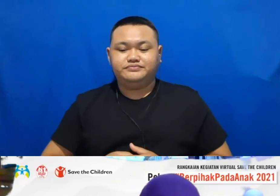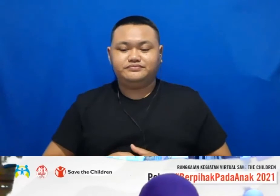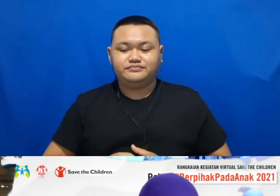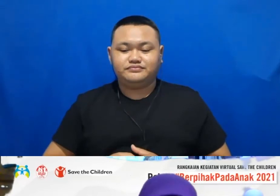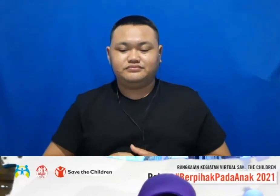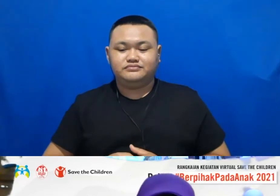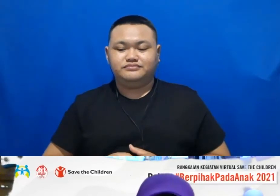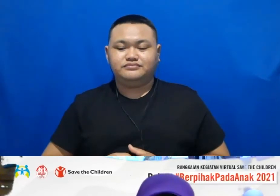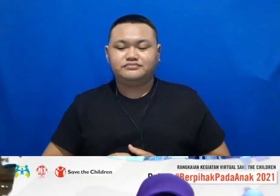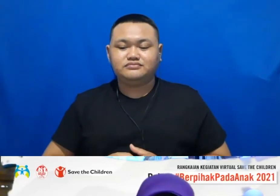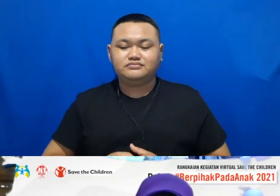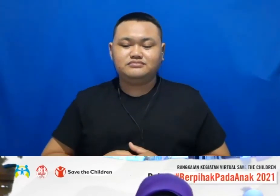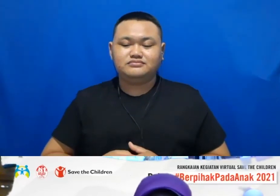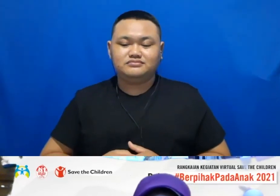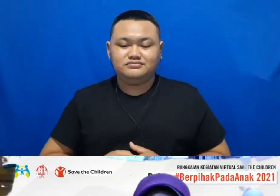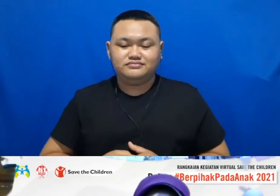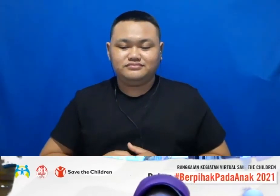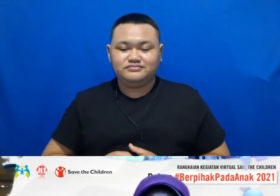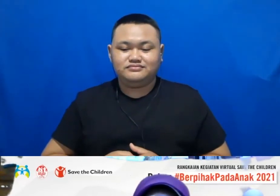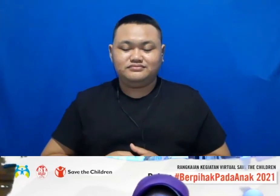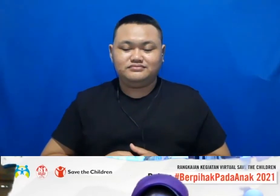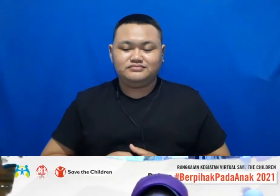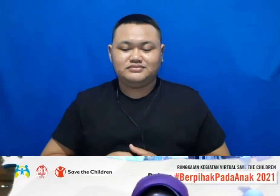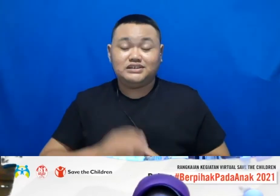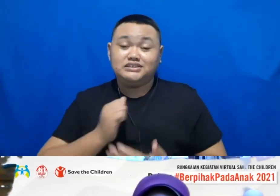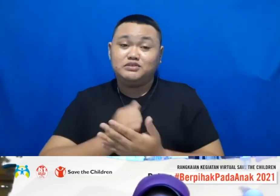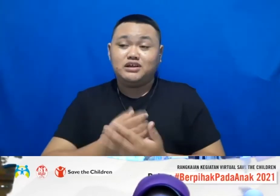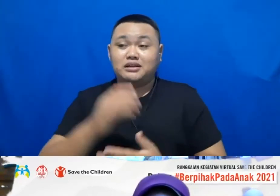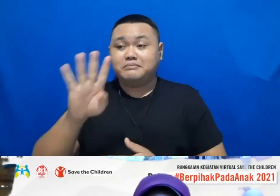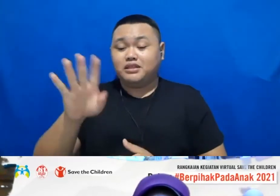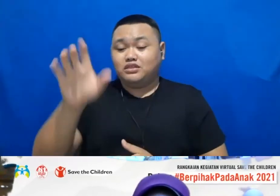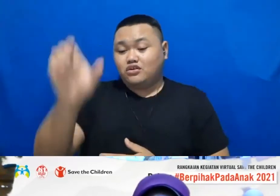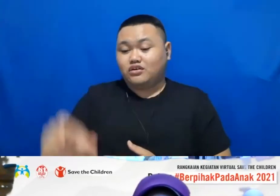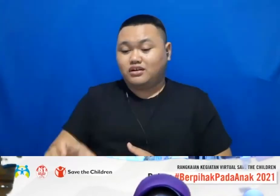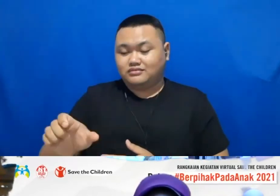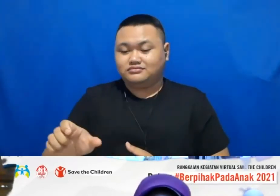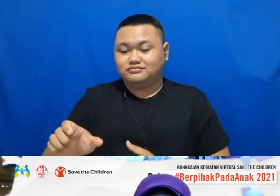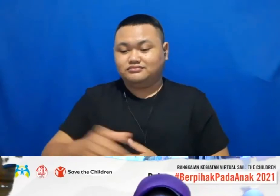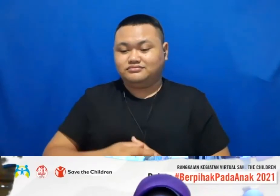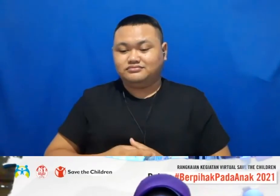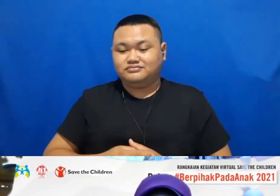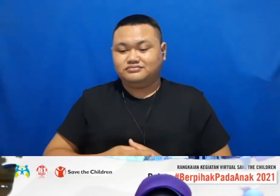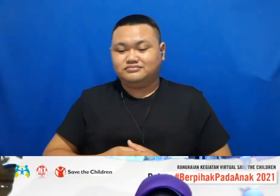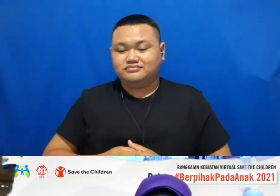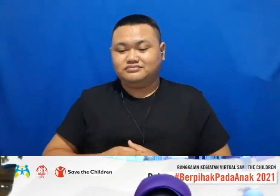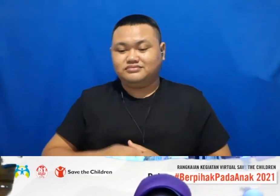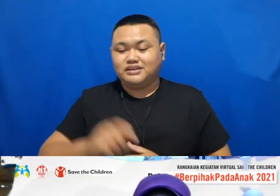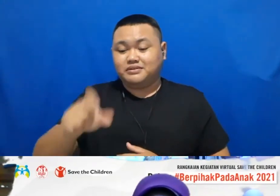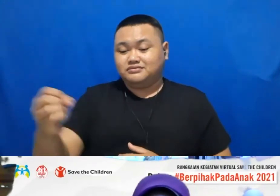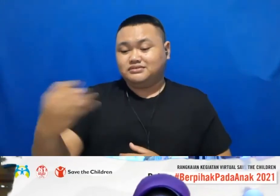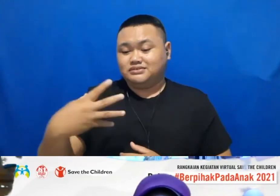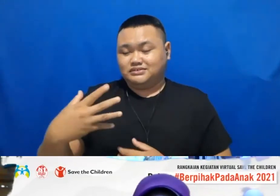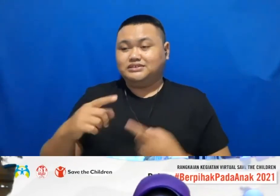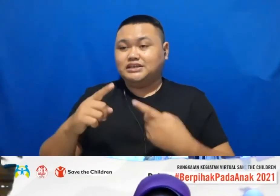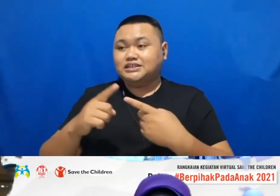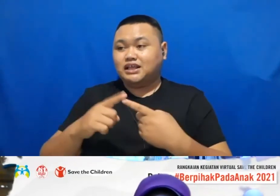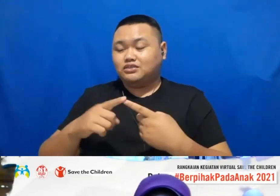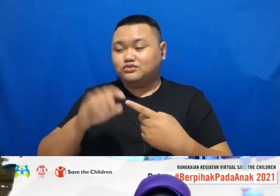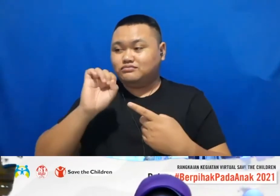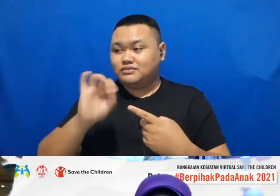lakukan terkait dengan dukungan kami sebagai guru dalam pelaksanaan pendidikan yang responsif